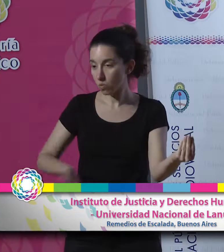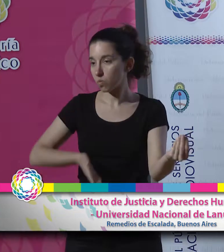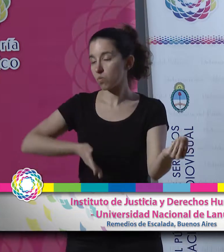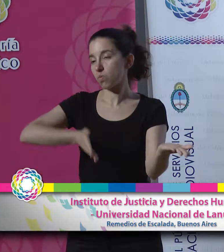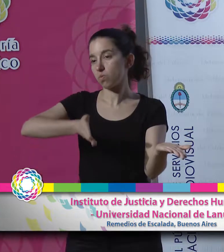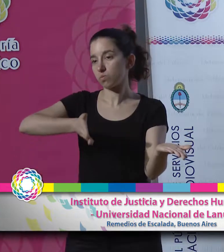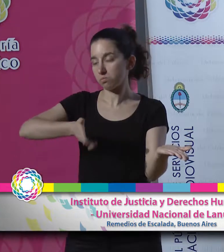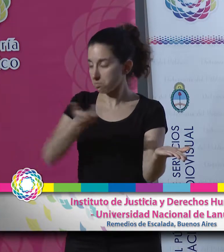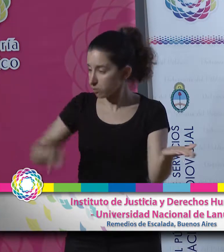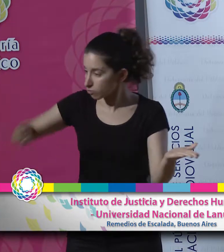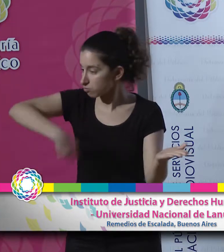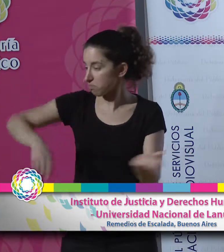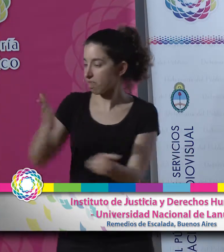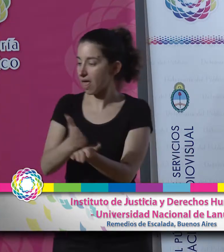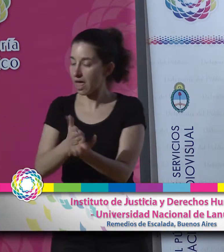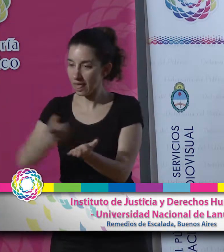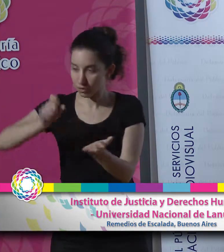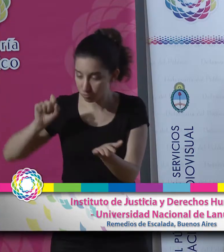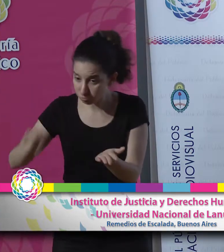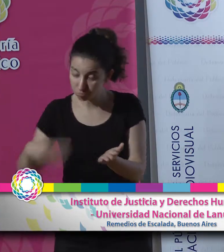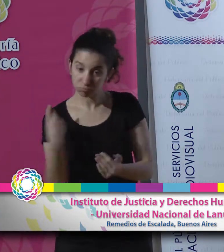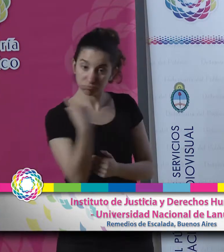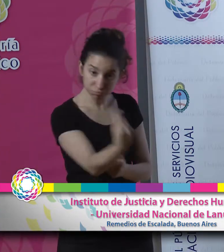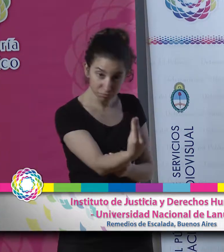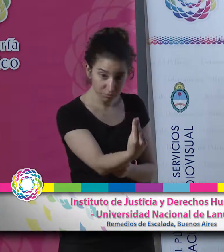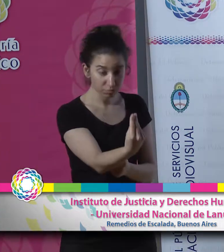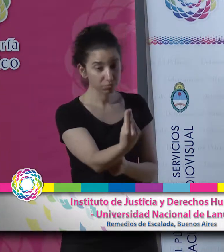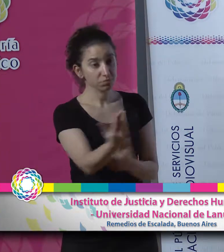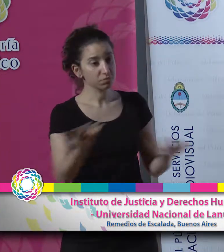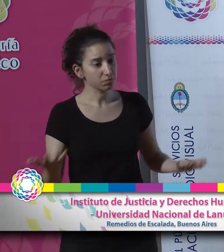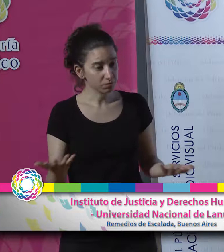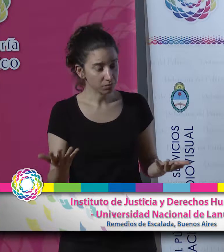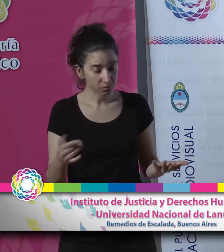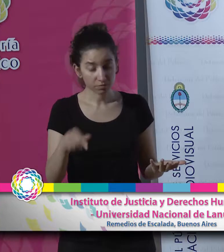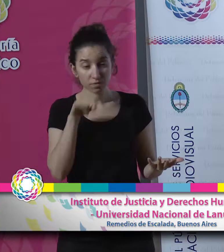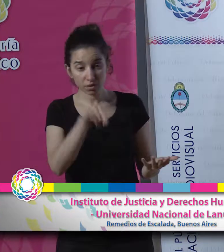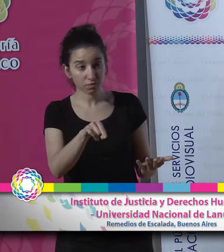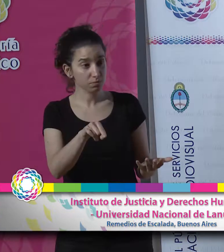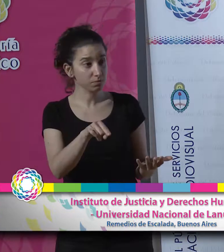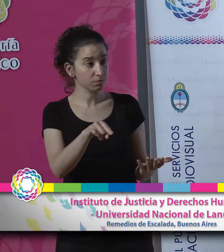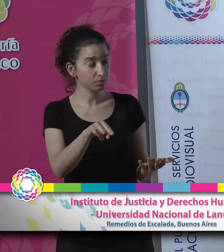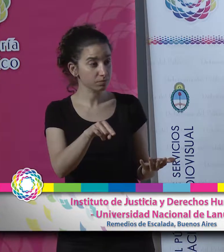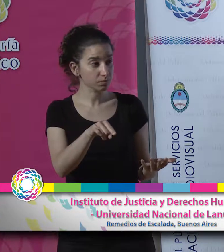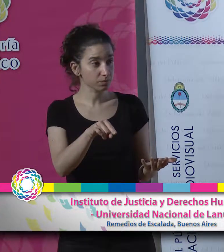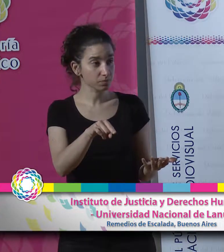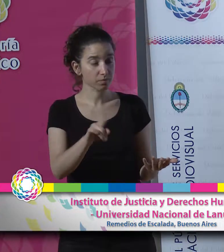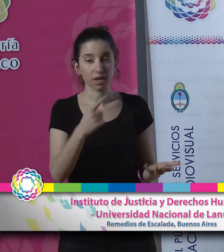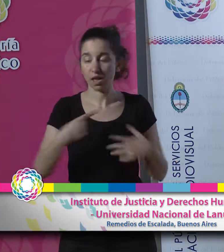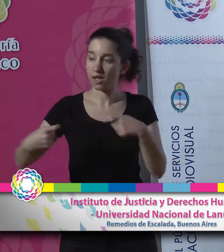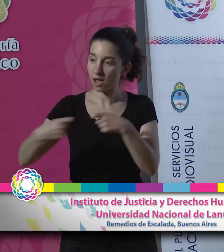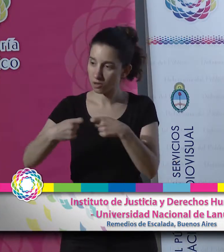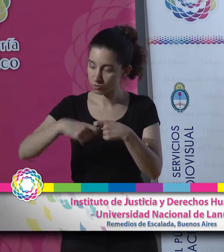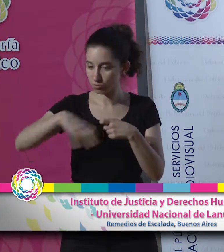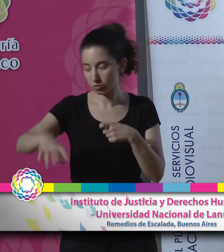los actores artistas que tenían que ver con espacios en estos lugar de comunicación por organizaciones de